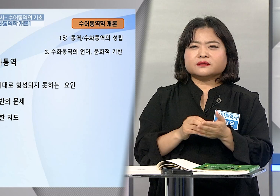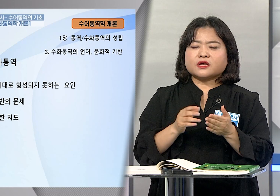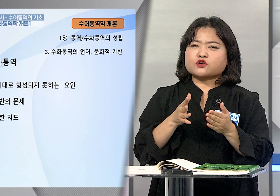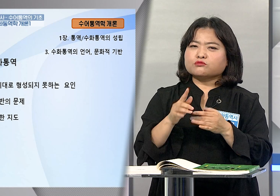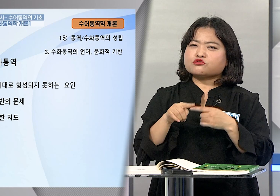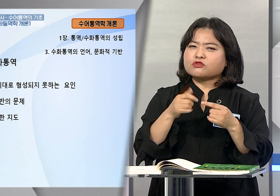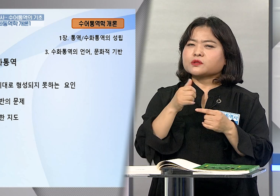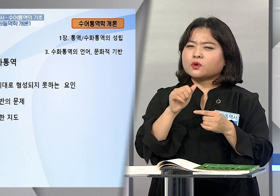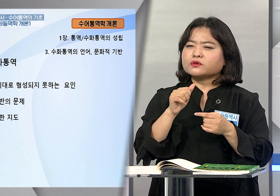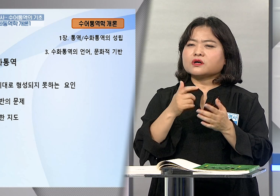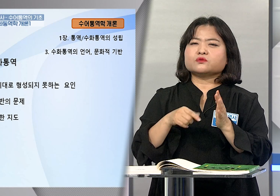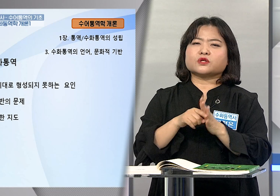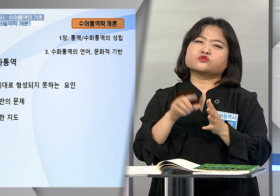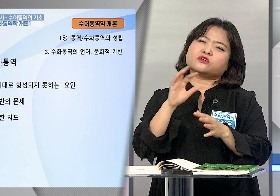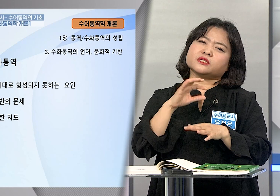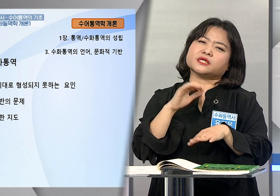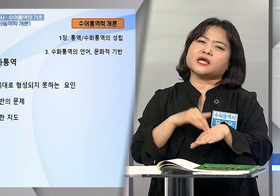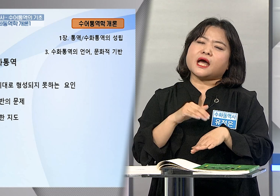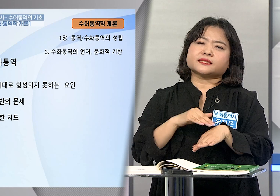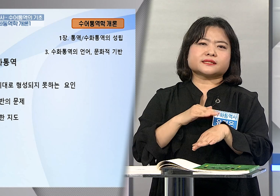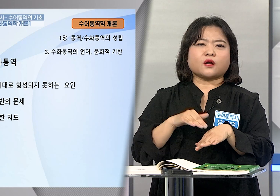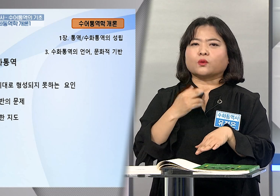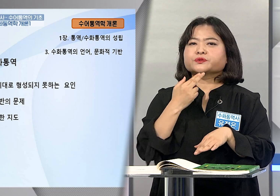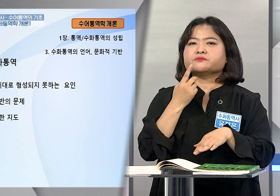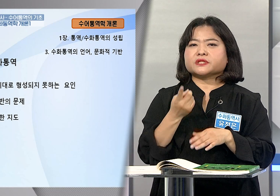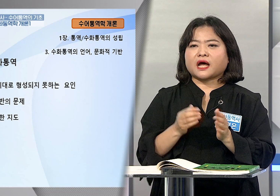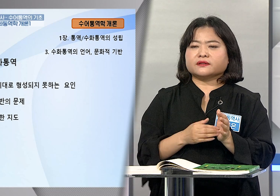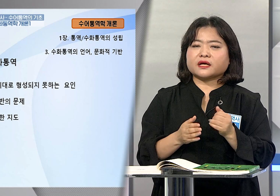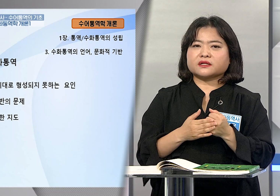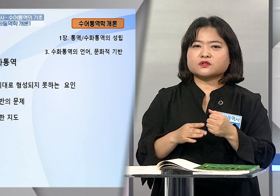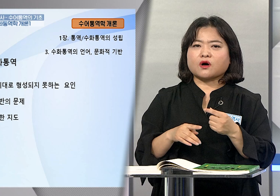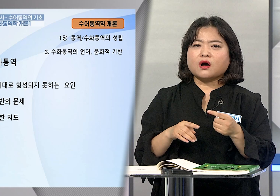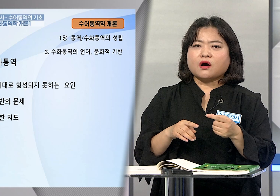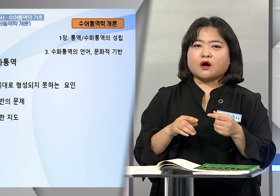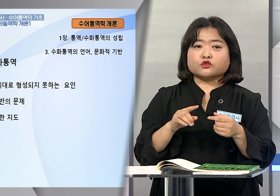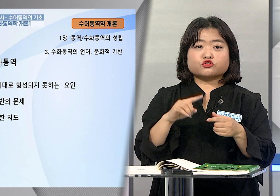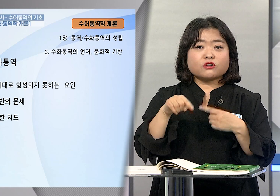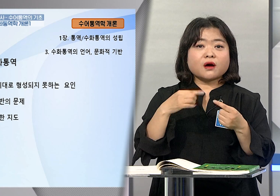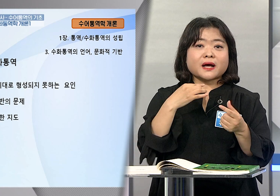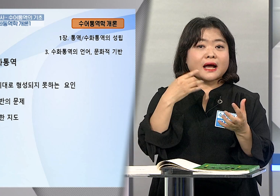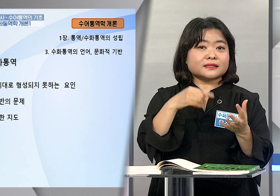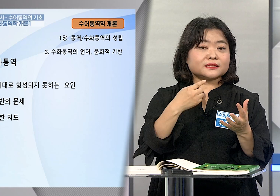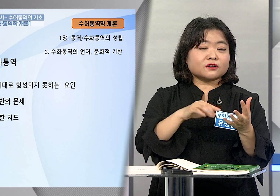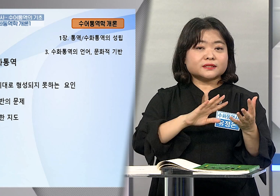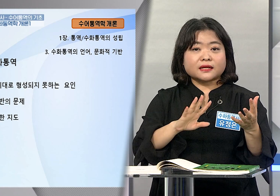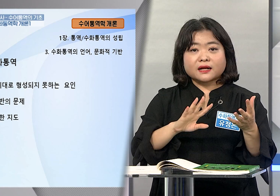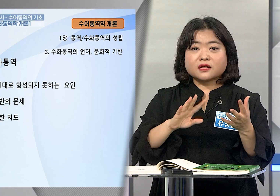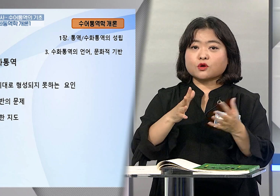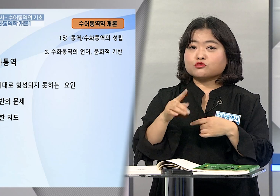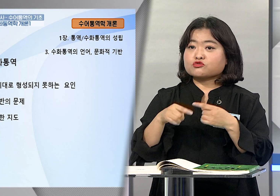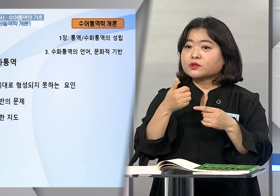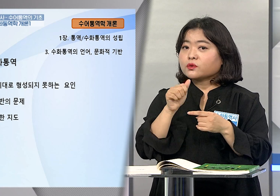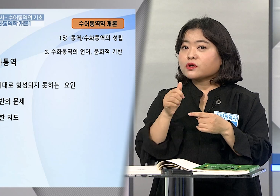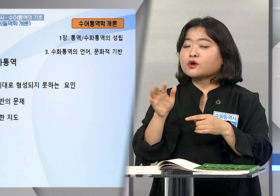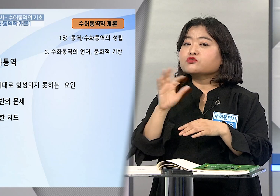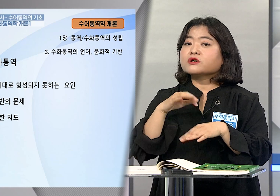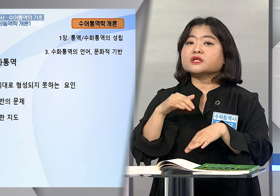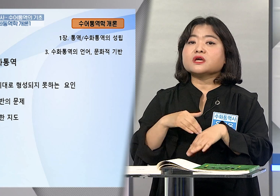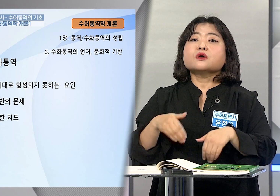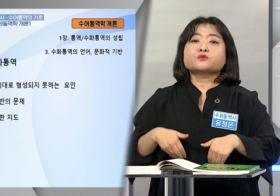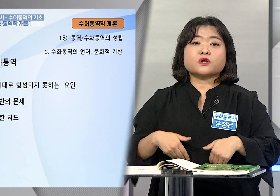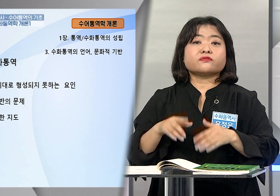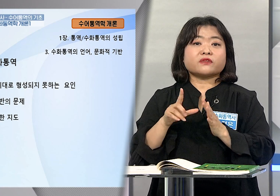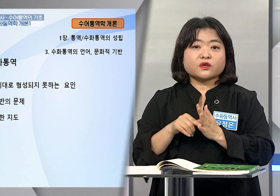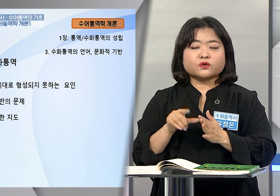문제입니다. 네, 전문 수화 통역을 위한 훈련이 아직 잘 없습니다. 네, 그래서 수어만 가르칠 것이 아니라 전문 수화 통역의